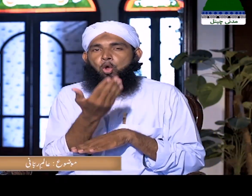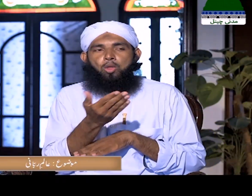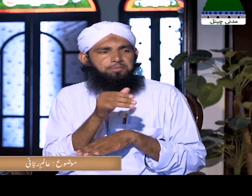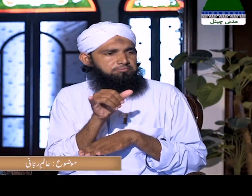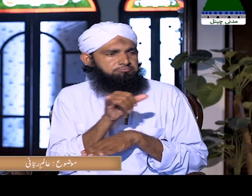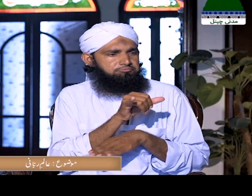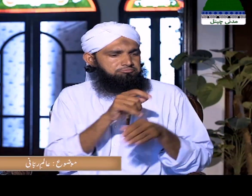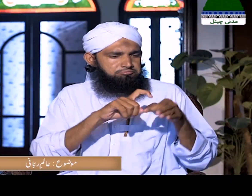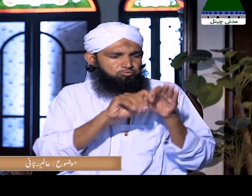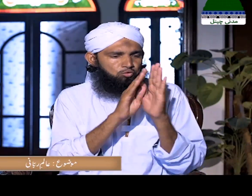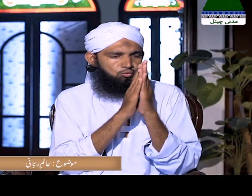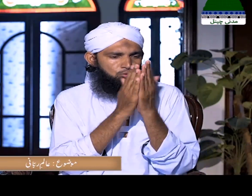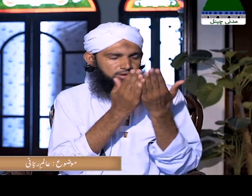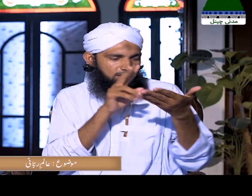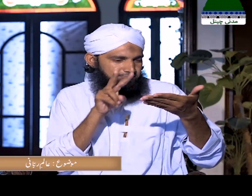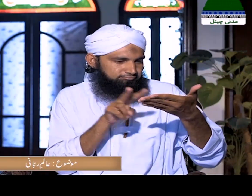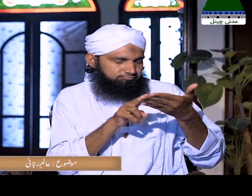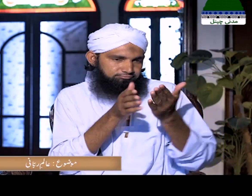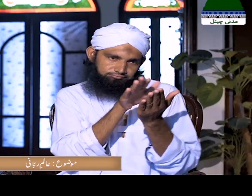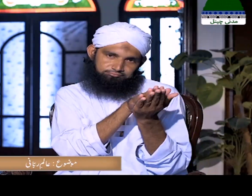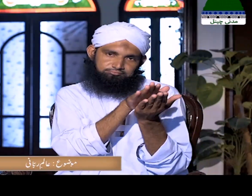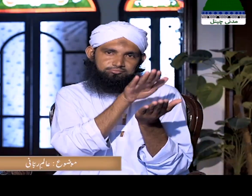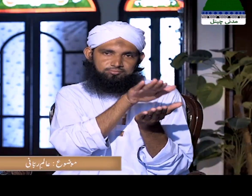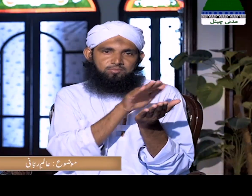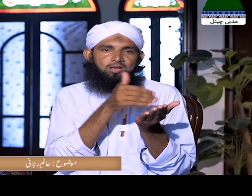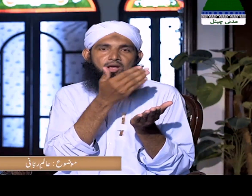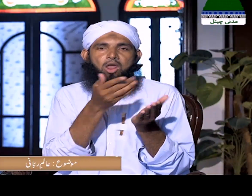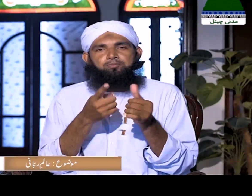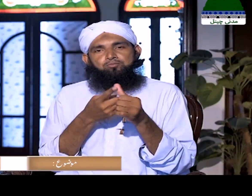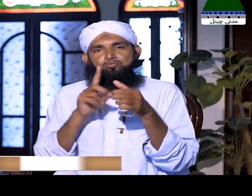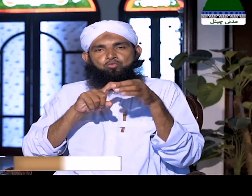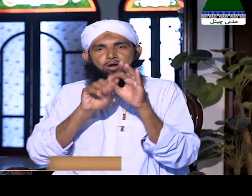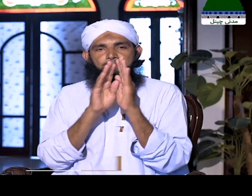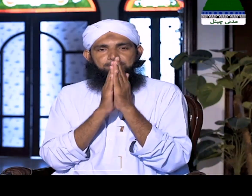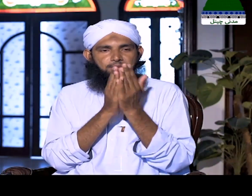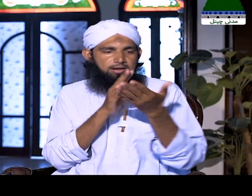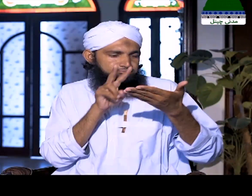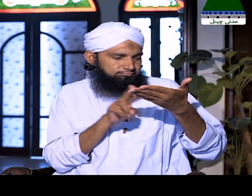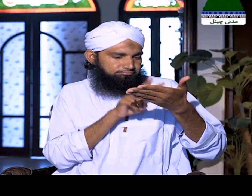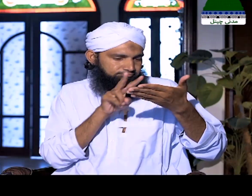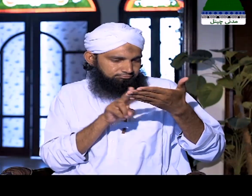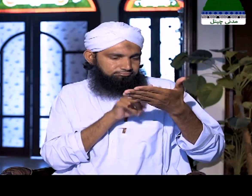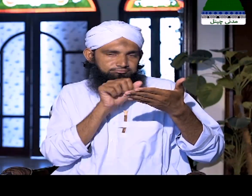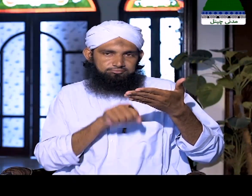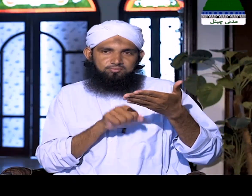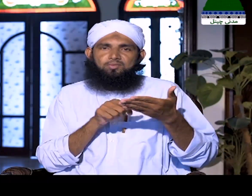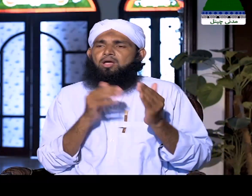قرآن پاک رکھا ہوا تھا اور آپ رحمۃ اللہ علیہ تلاوت فرما رہے تھے۔ اس کے علاوہ گھر میں ایک تھیلا رکھا ہوا